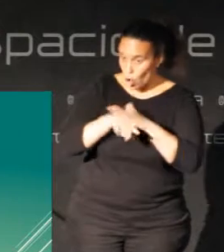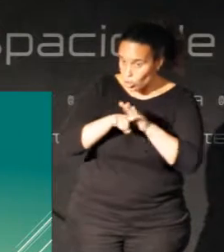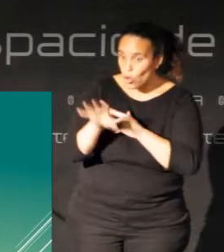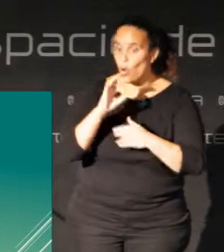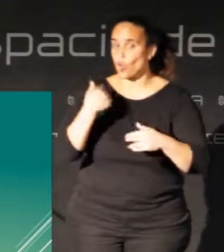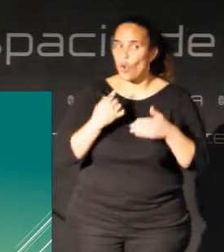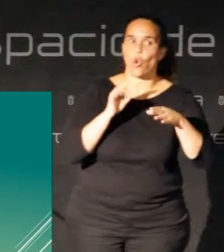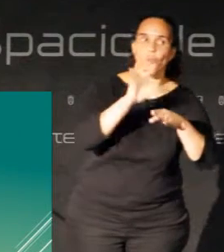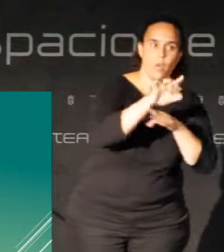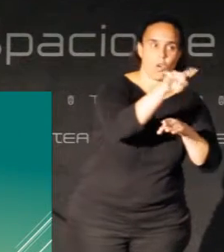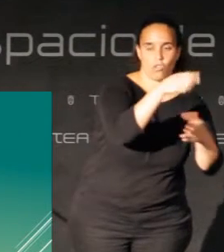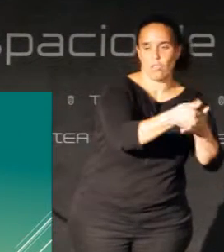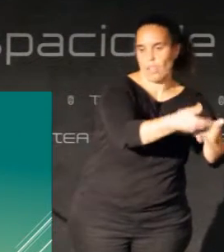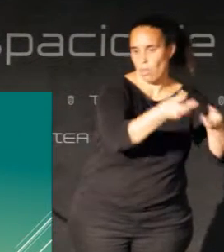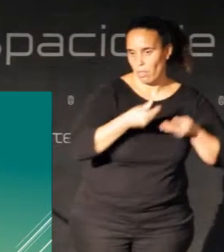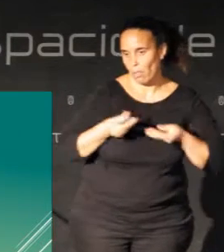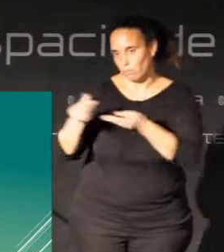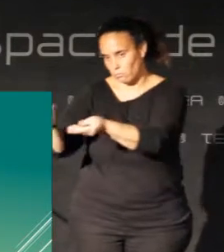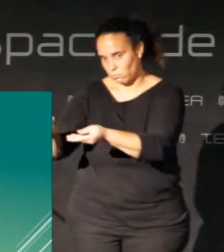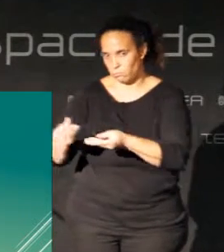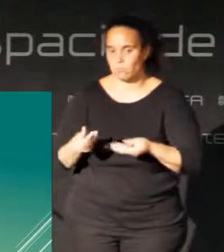emitan el certificado correspondiente.